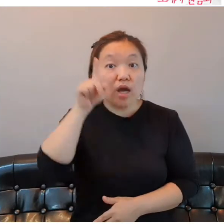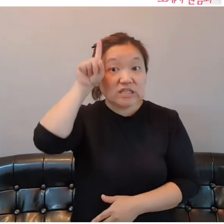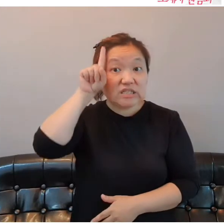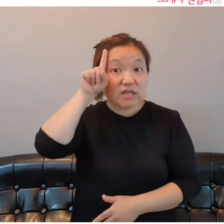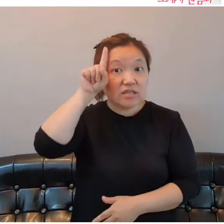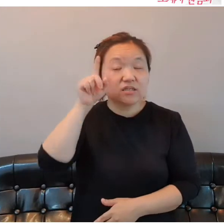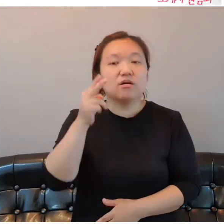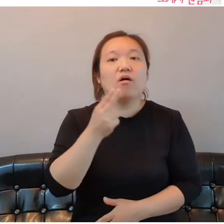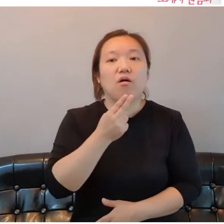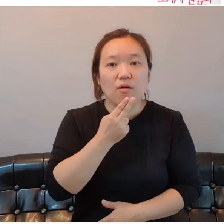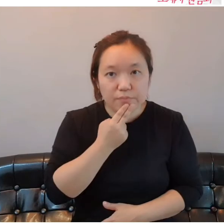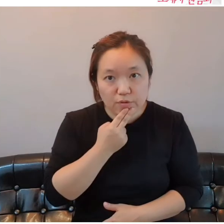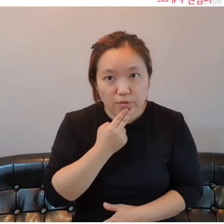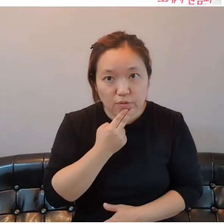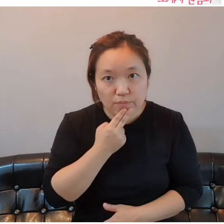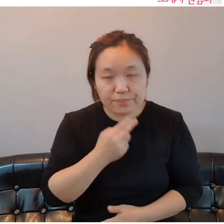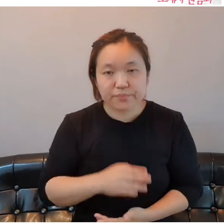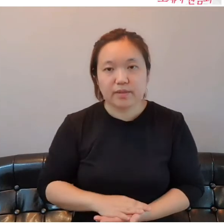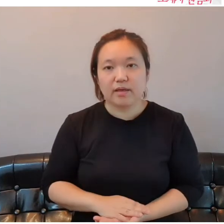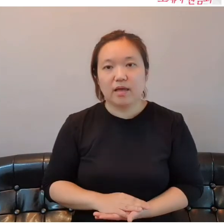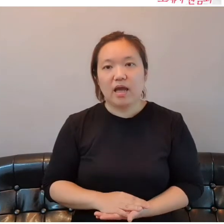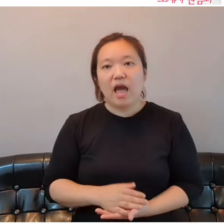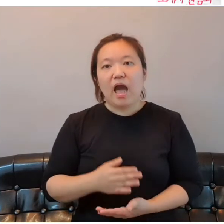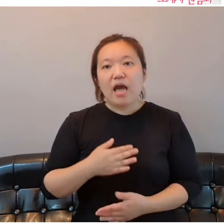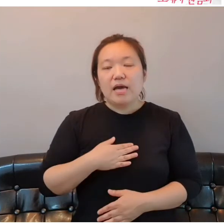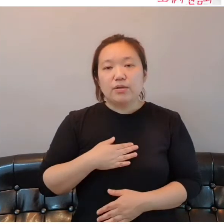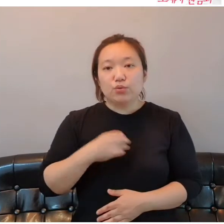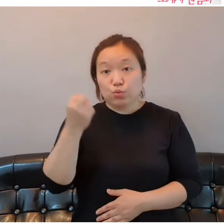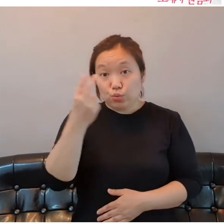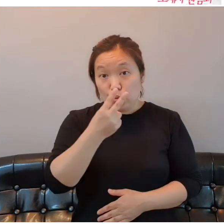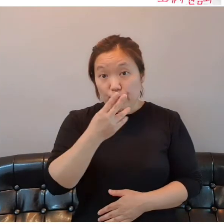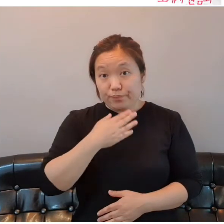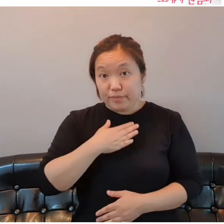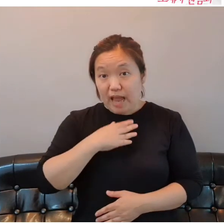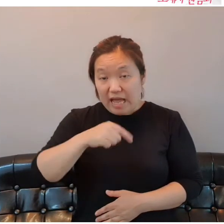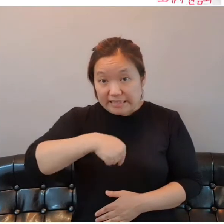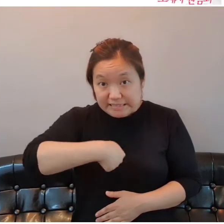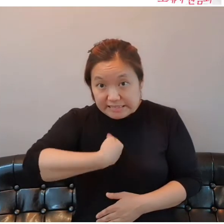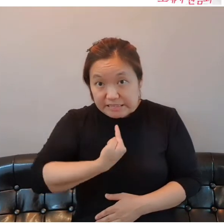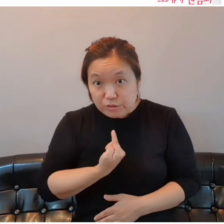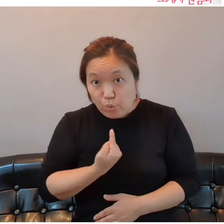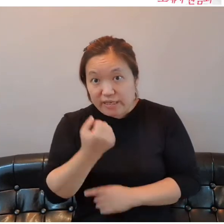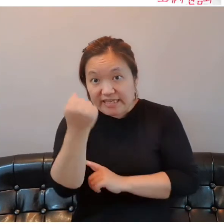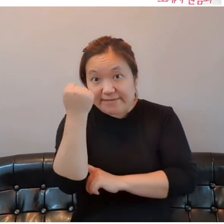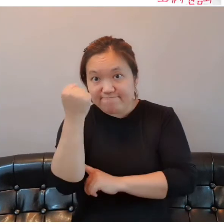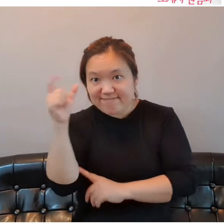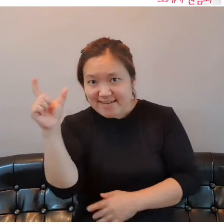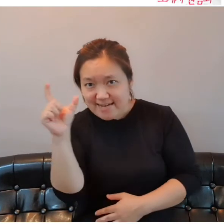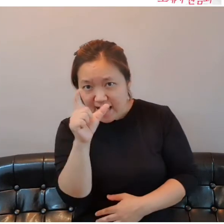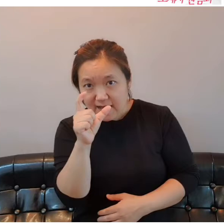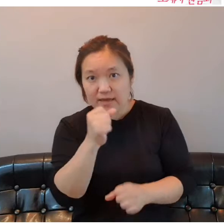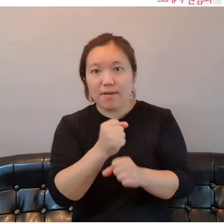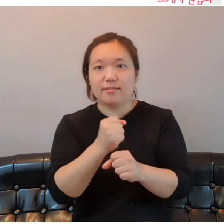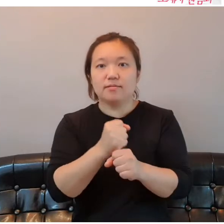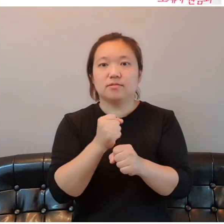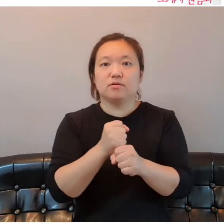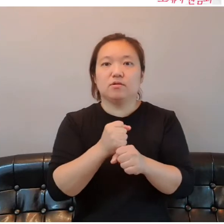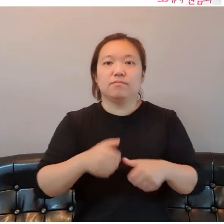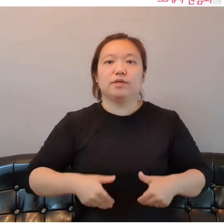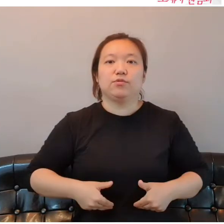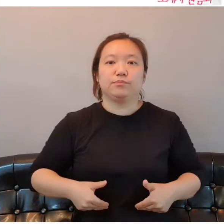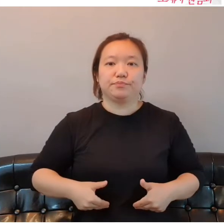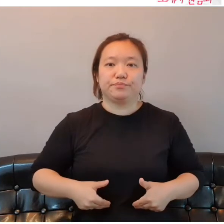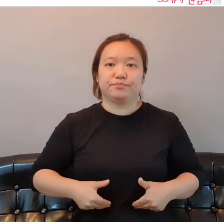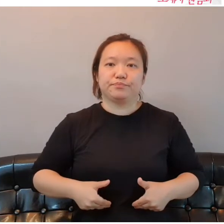자존감이 있어야 자각력이 생기죠. 스스로 강해서 쉬지 않는다라는 뜻이에요.